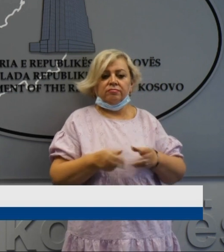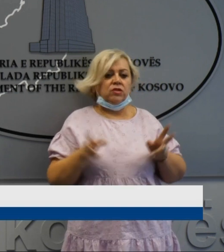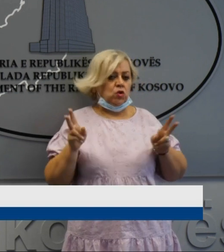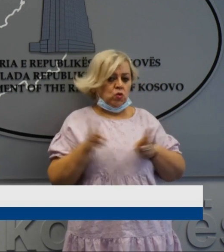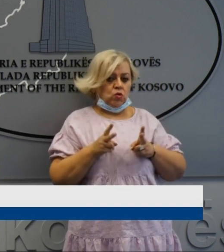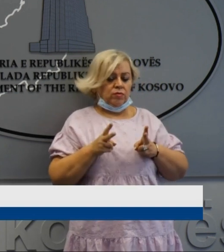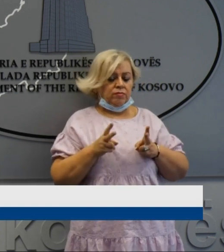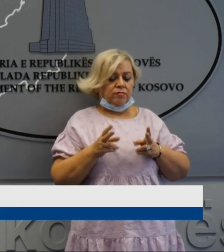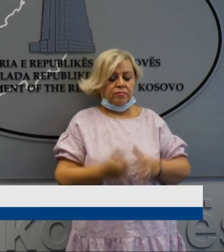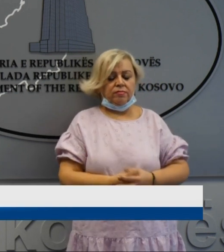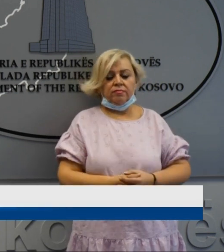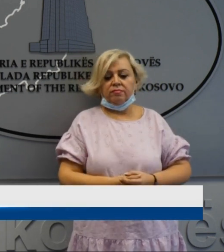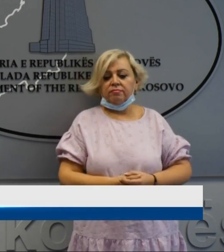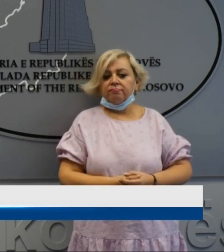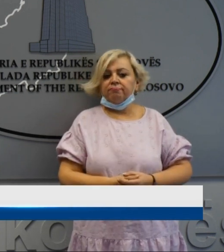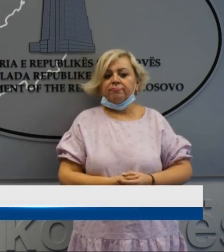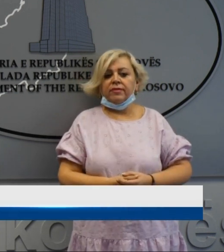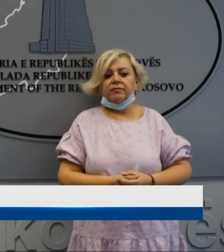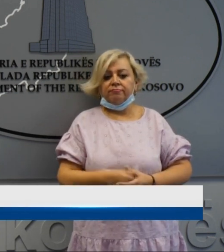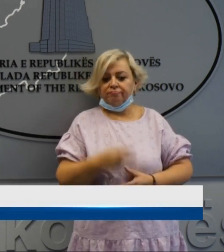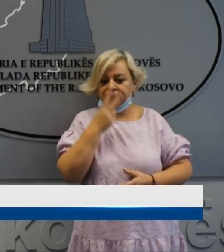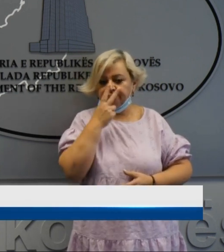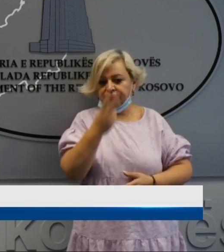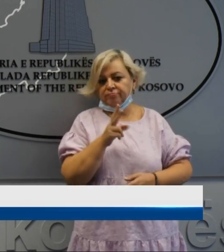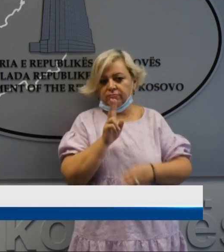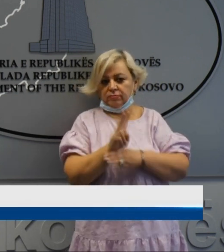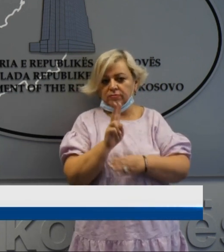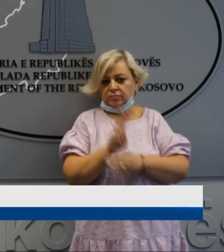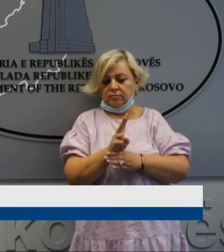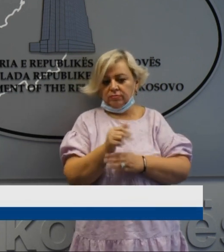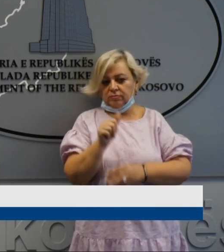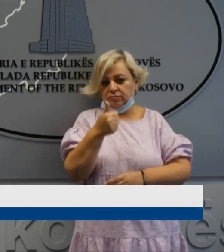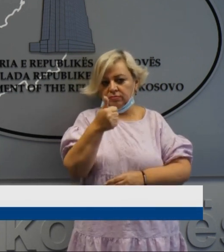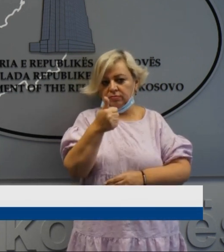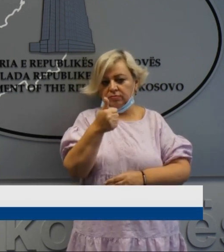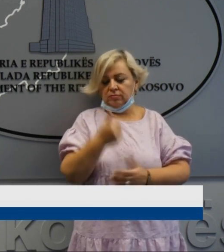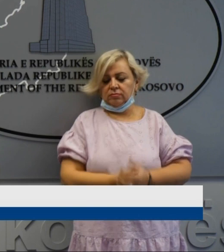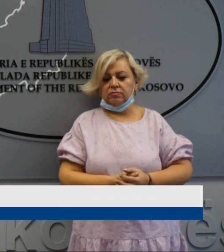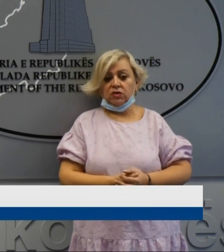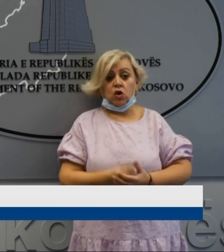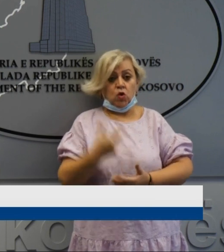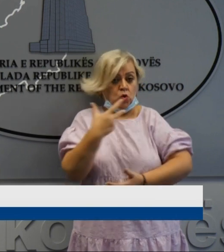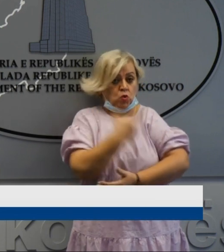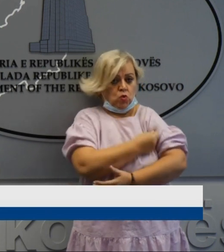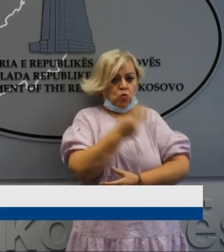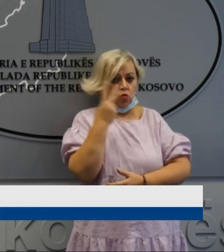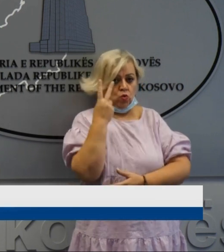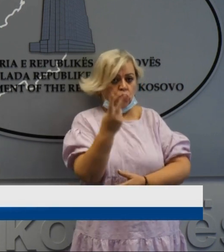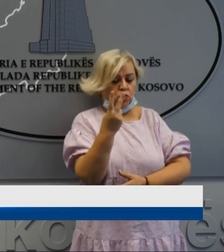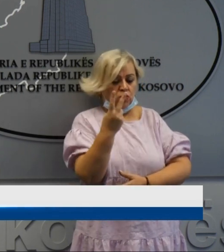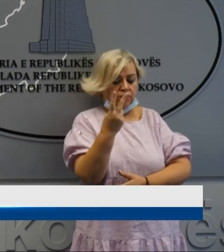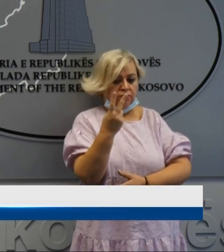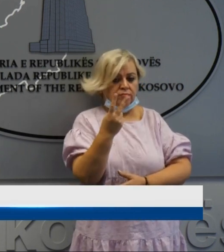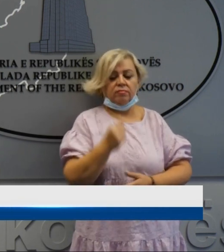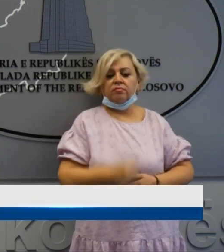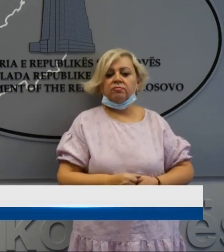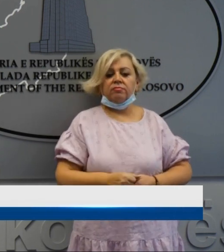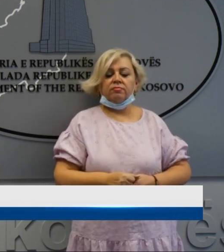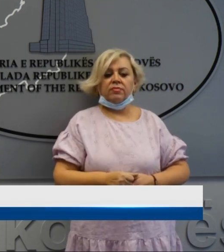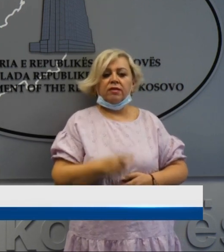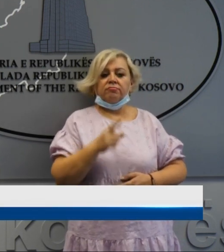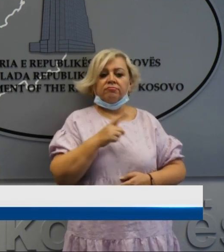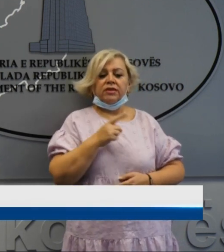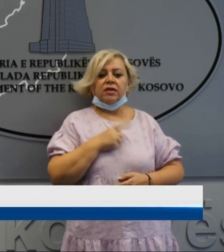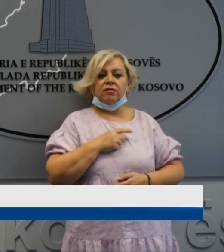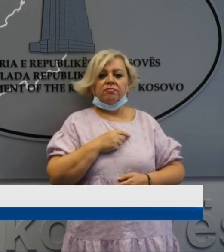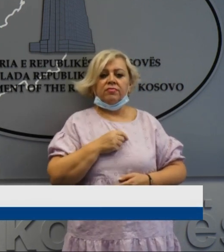shkurt. Por duhet të kemi parasysh edhe një gjë. Marrja dy dozave do një pritje prej së